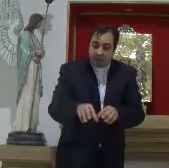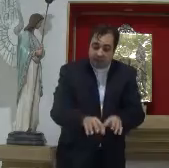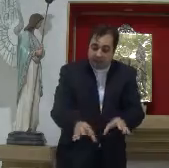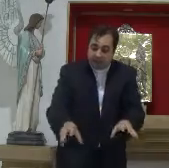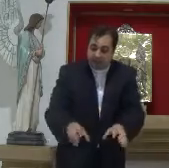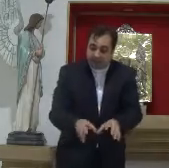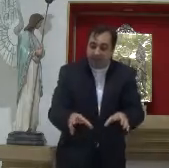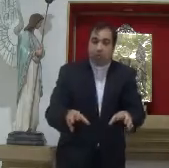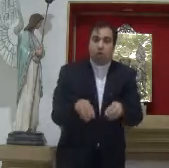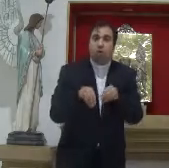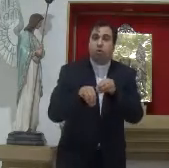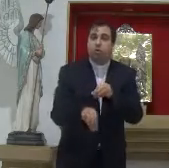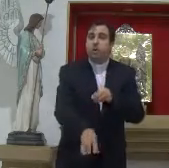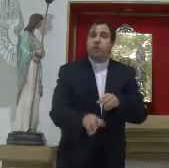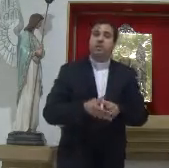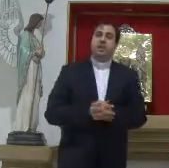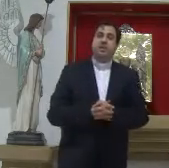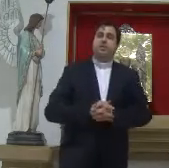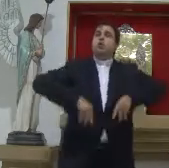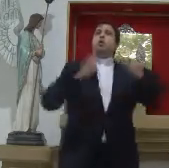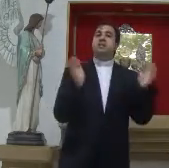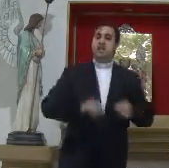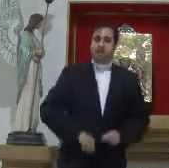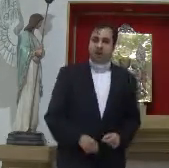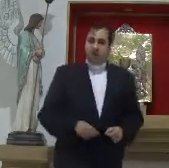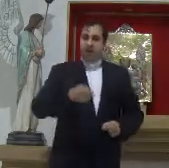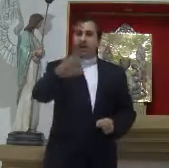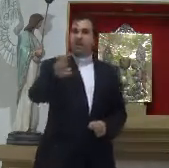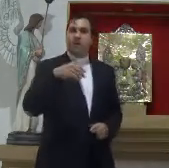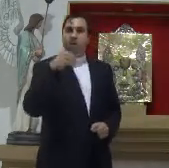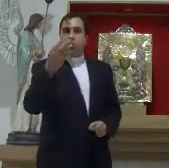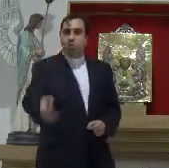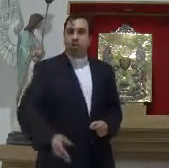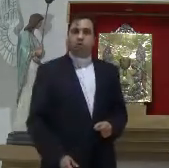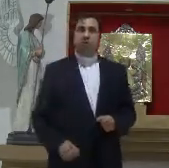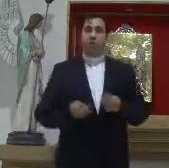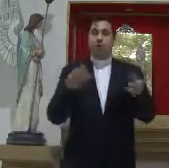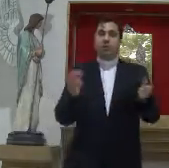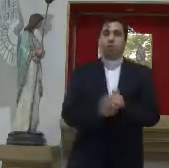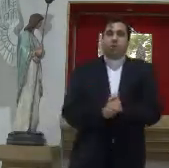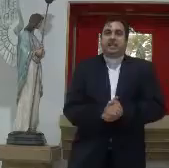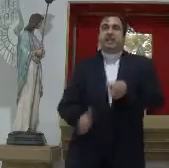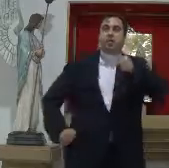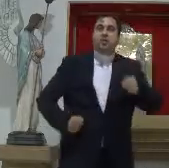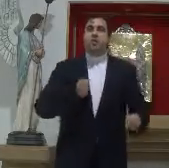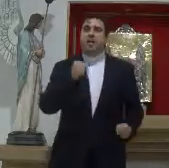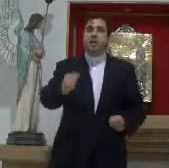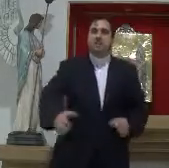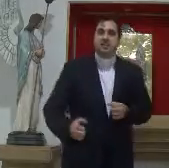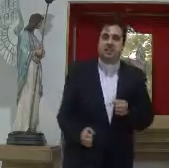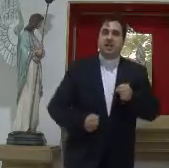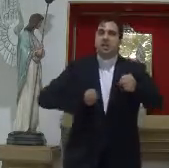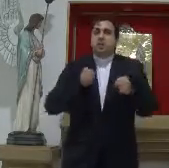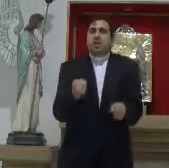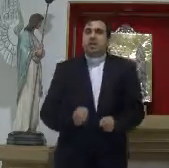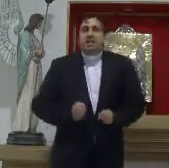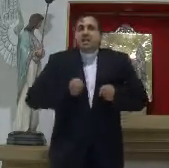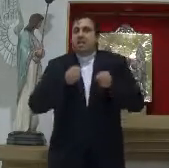semilla cae el terreno rocoso y no tiene raíces son los que se animan hay gente que va a un congreso de la producción un retiro y eso se anima así voy a seguir al señor